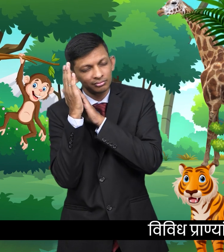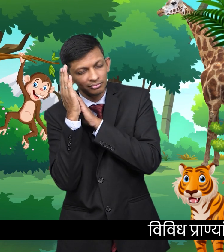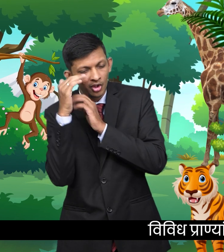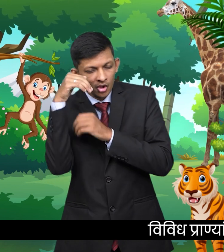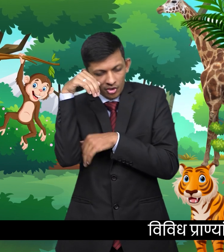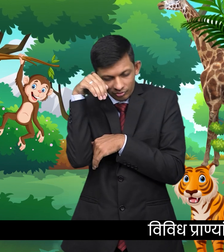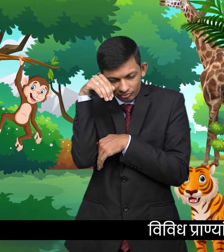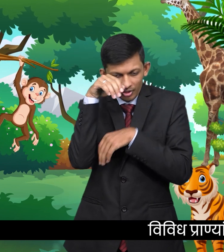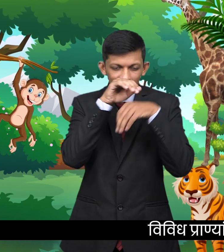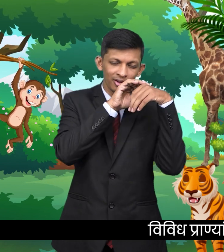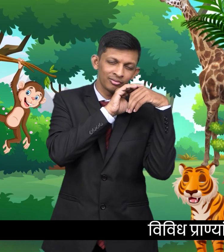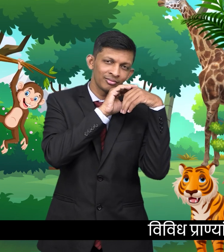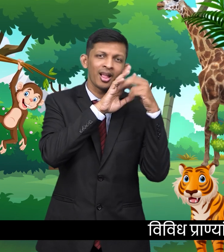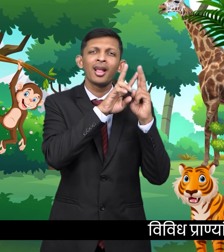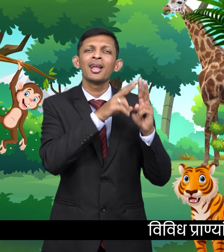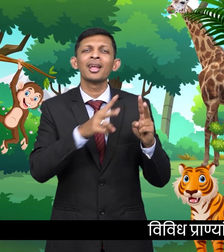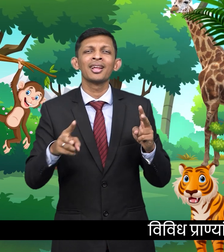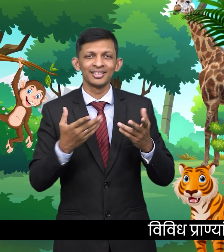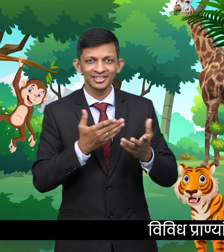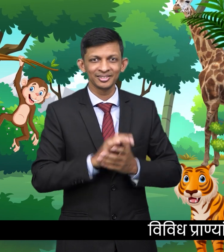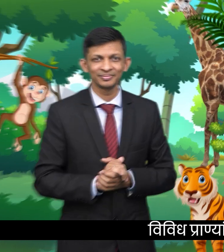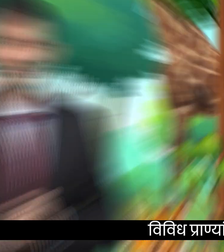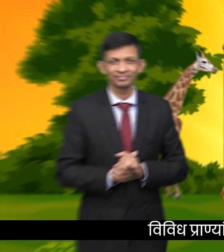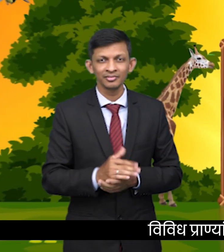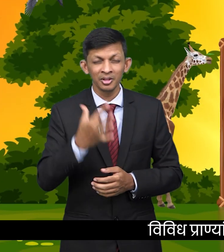प्राण्यांच्या झोपेच्या पद्धती शोधणे.